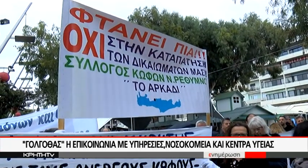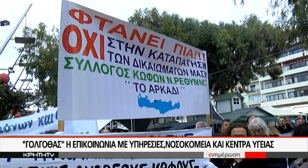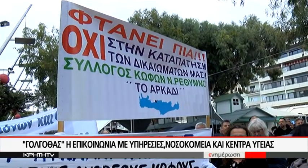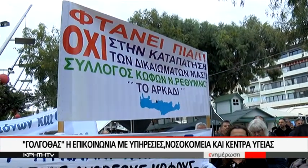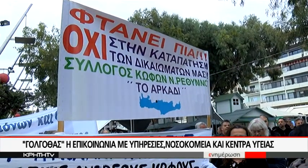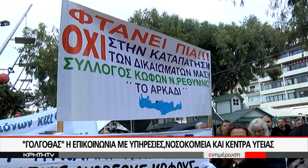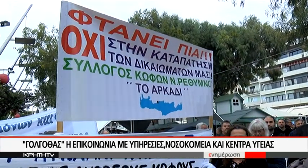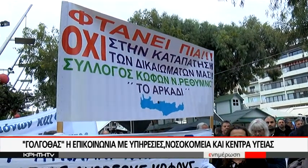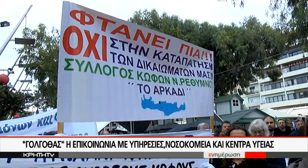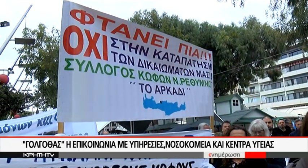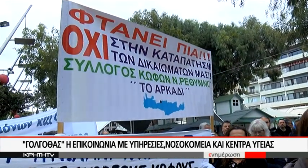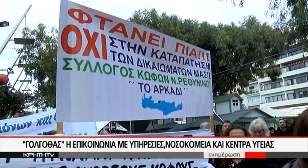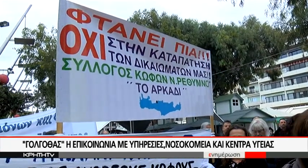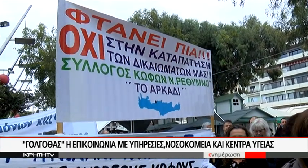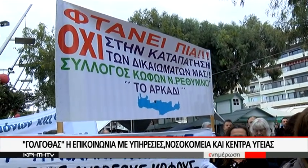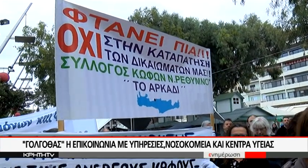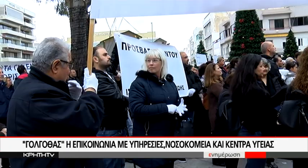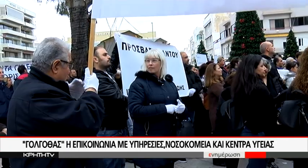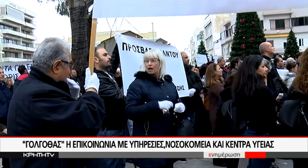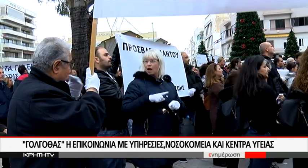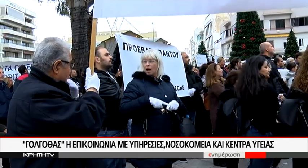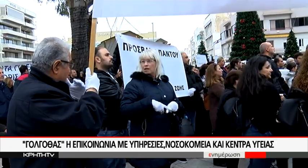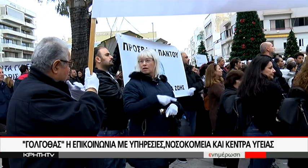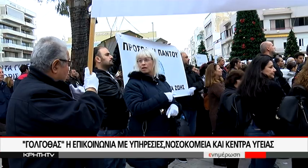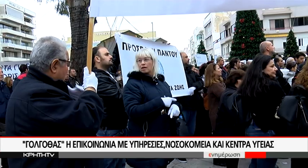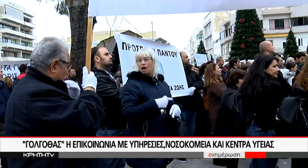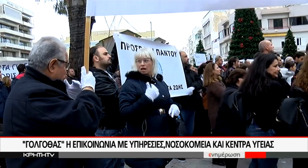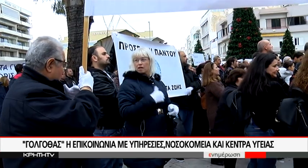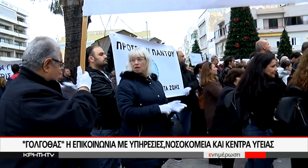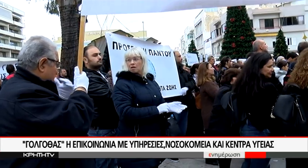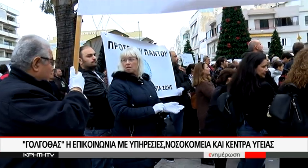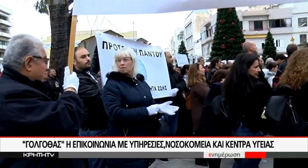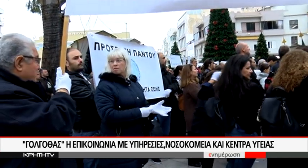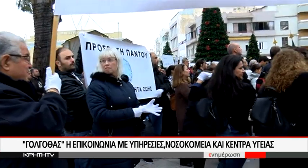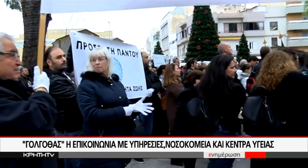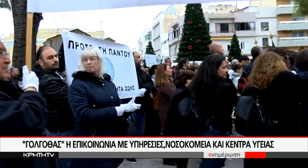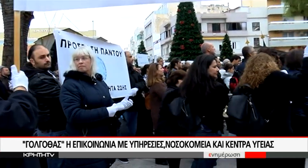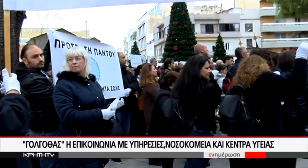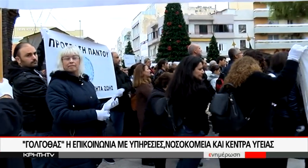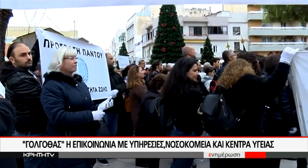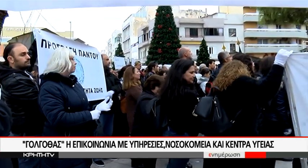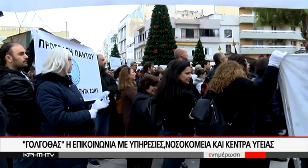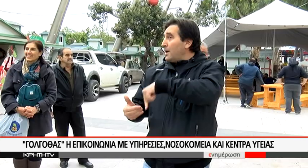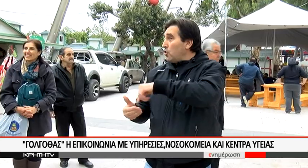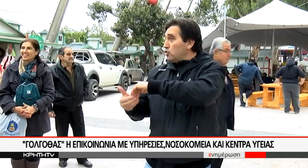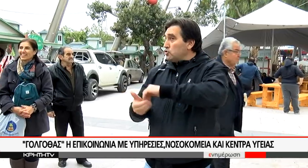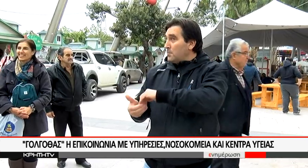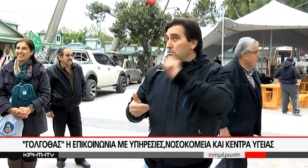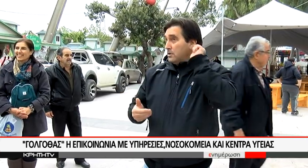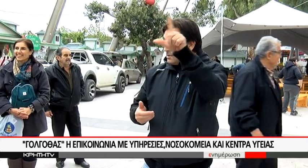υπηρεσίες, νοσοκομεία, κέντρα υγείας, ζητούν να τους σταλεί από την Αθήνα διερμηνέας για να μπορέσουν να εξυπηρετηθούν. Πολλές φορές στέλνουμε